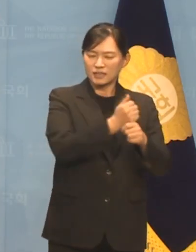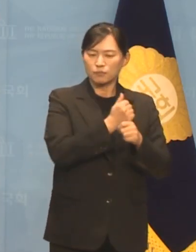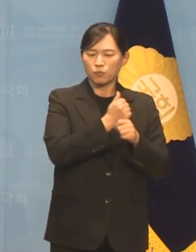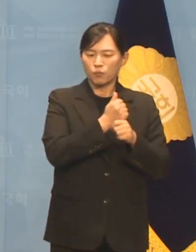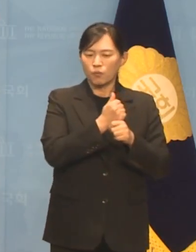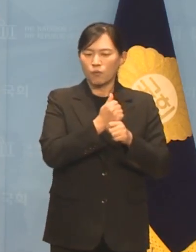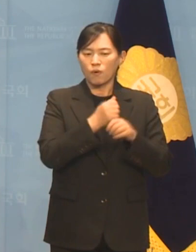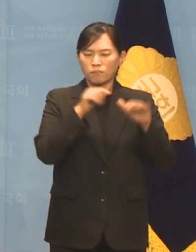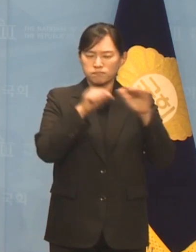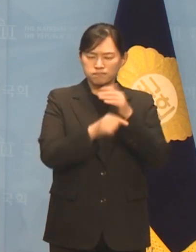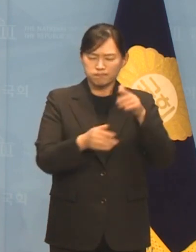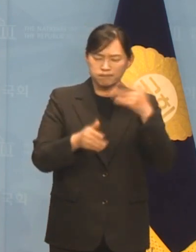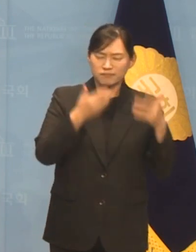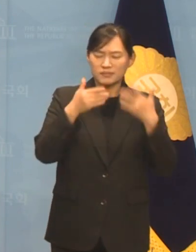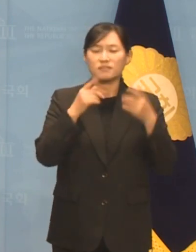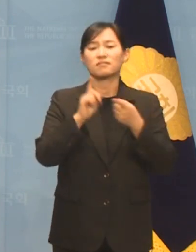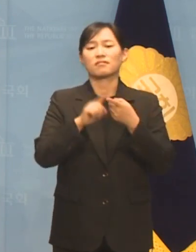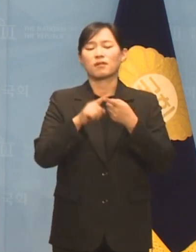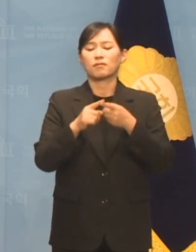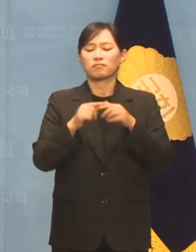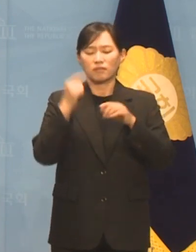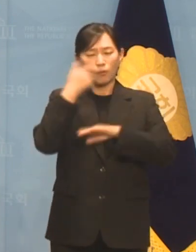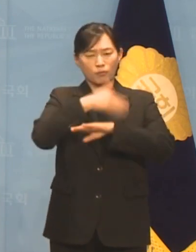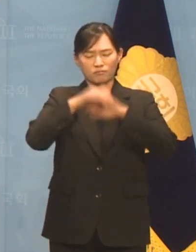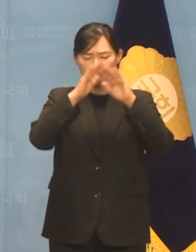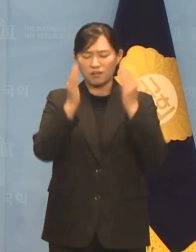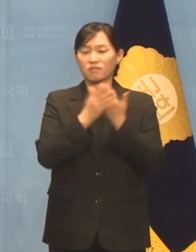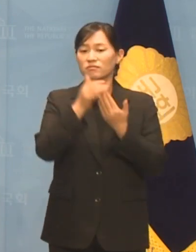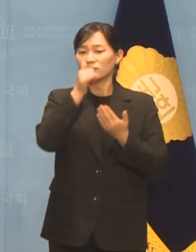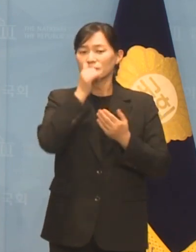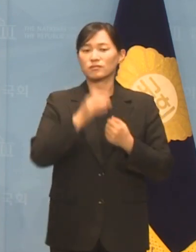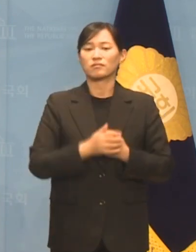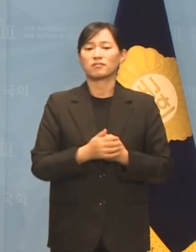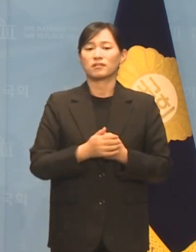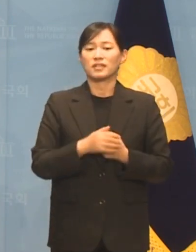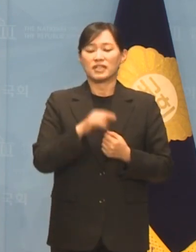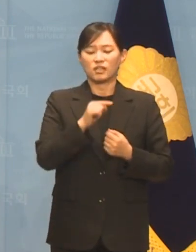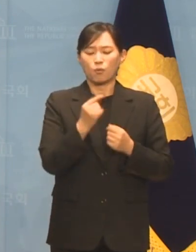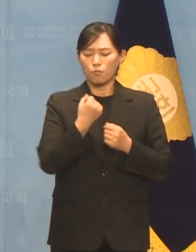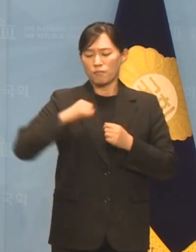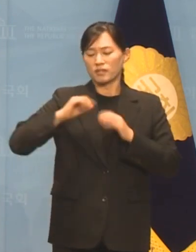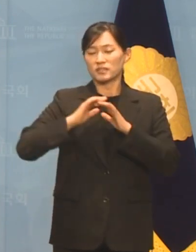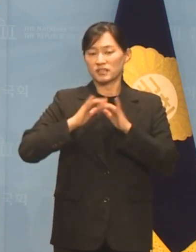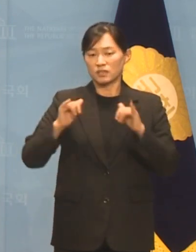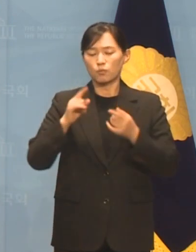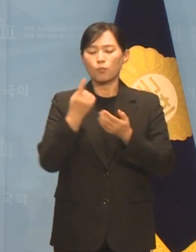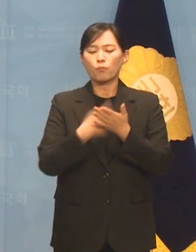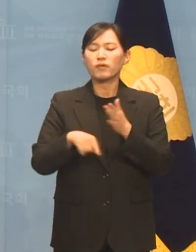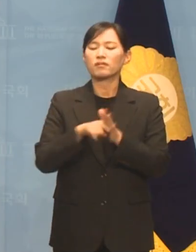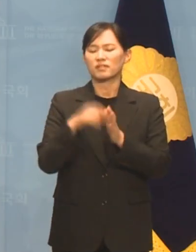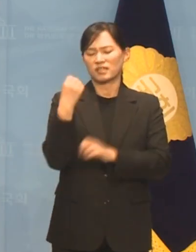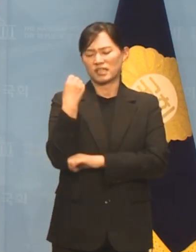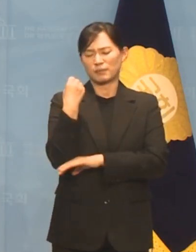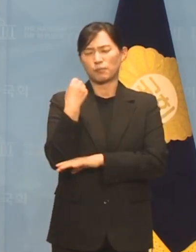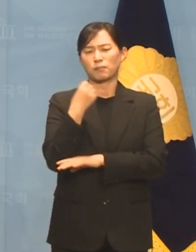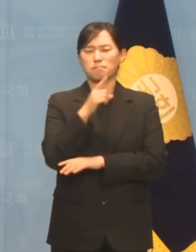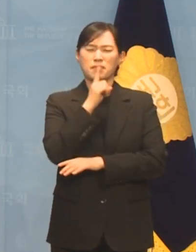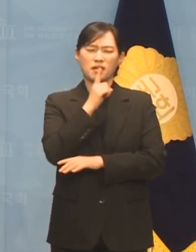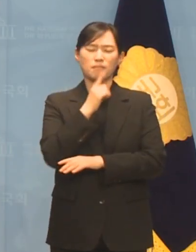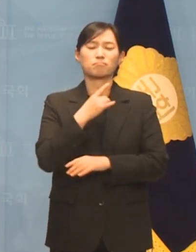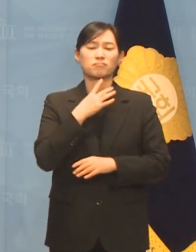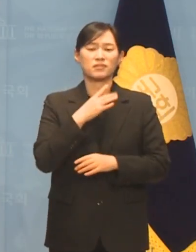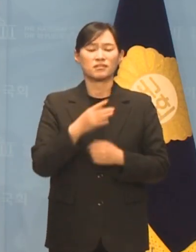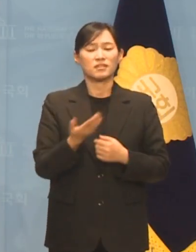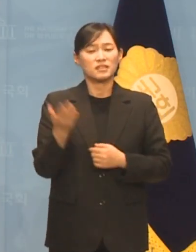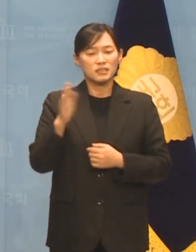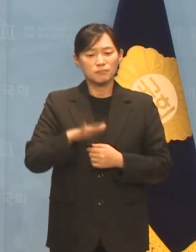압수수색 계획이 포함되어 있었습니다. 여 전 사령관은 이를 포고령 위반자를 검거하기 위한 원칙적인 이야기라고 해명했으나